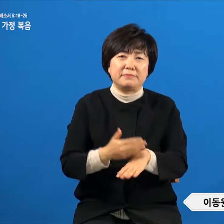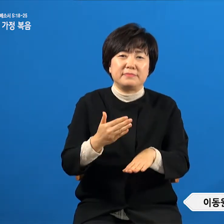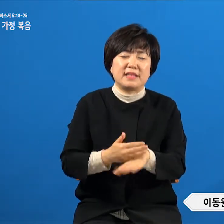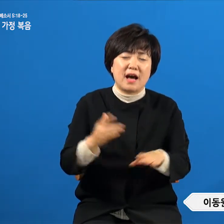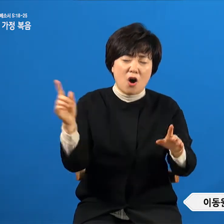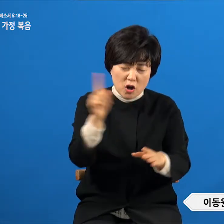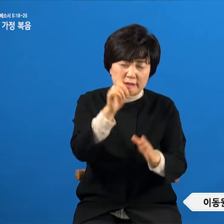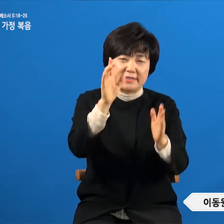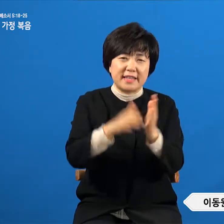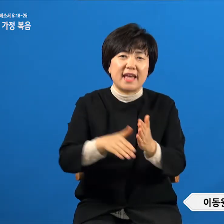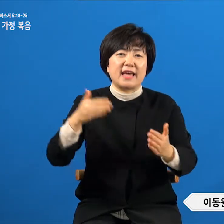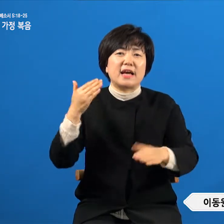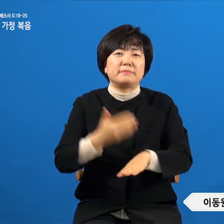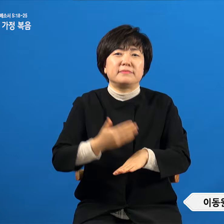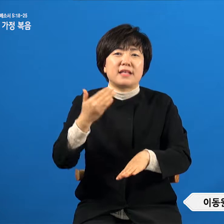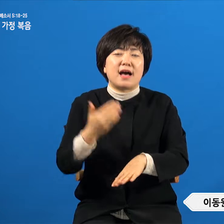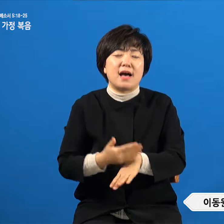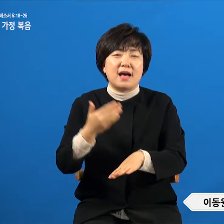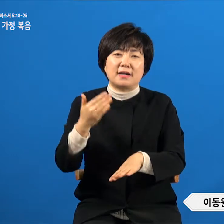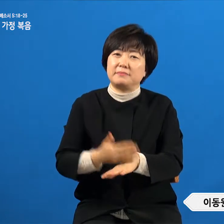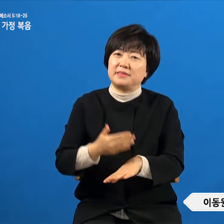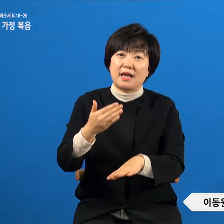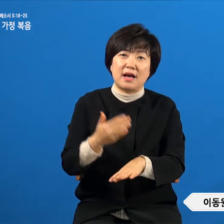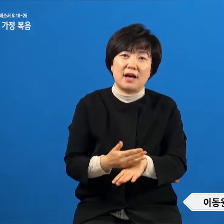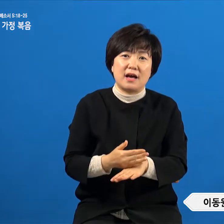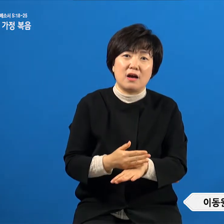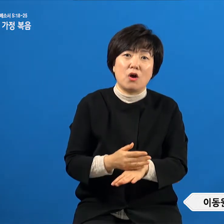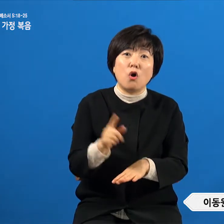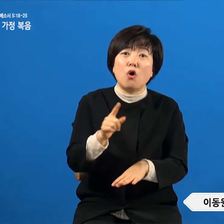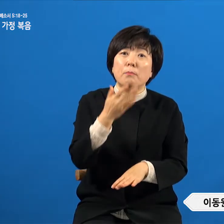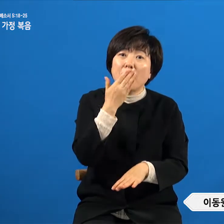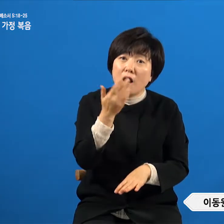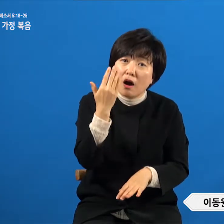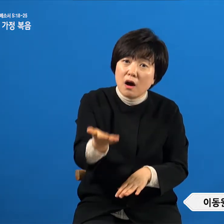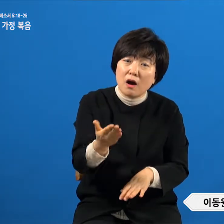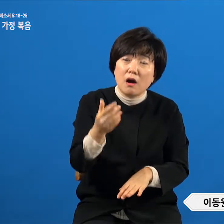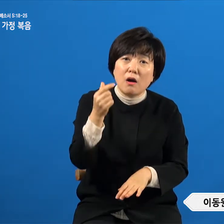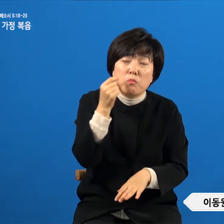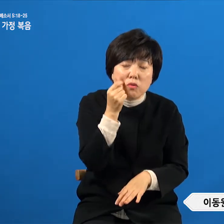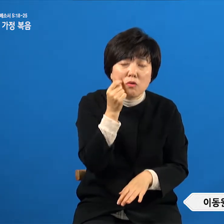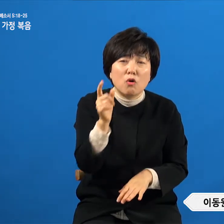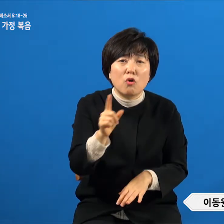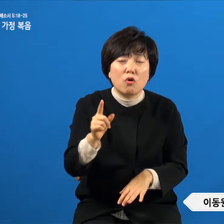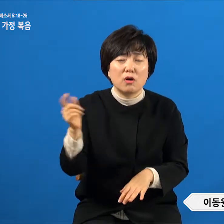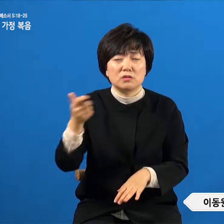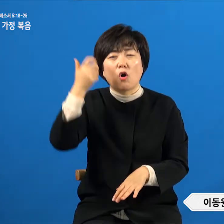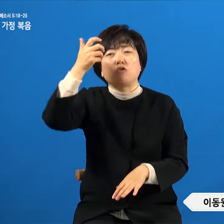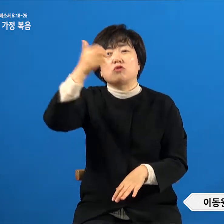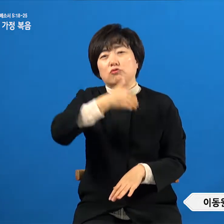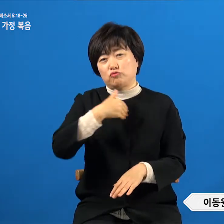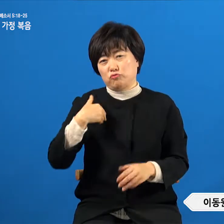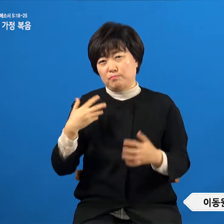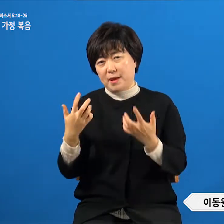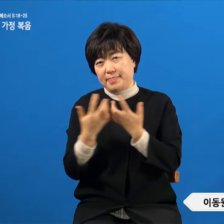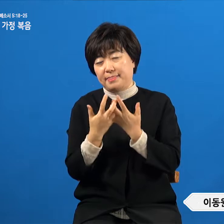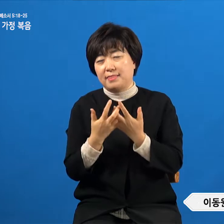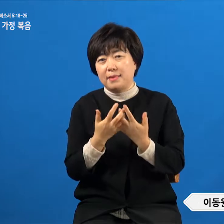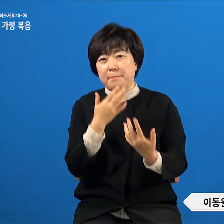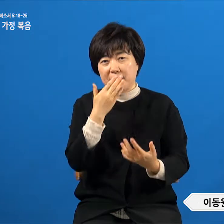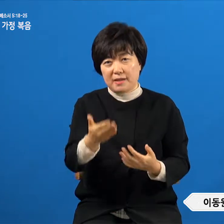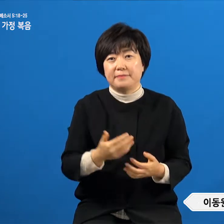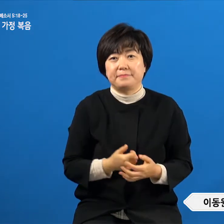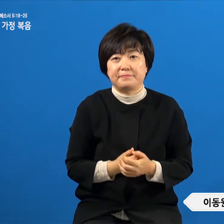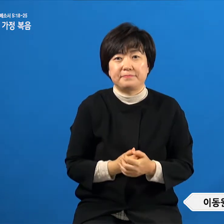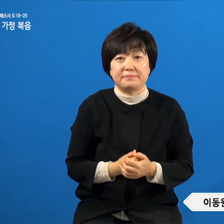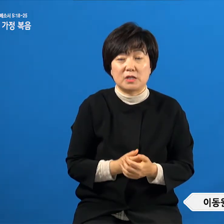때에 감사하라는 것입니다. 어떻게 가능해요? 성령 충만해야 가능한 거예요. 성령 충만하면 그럴 수가 있어요.